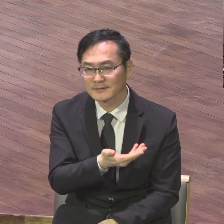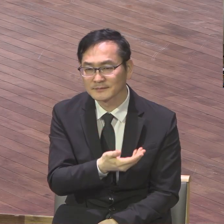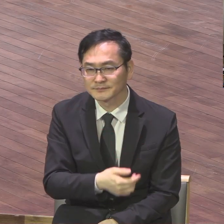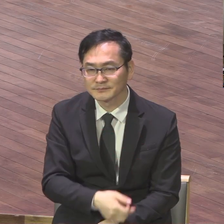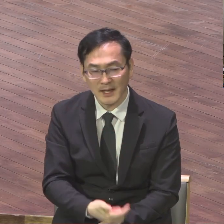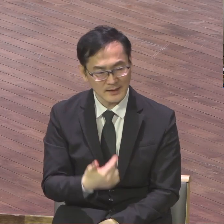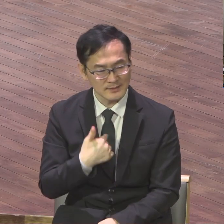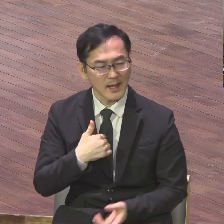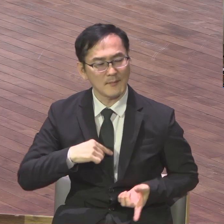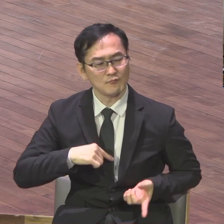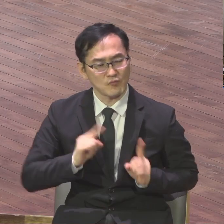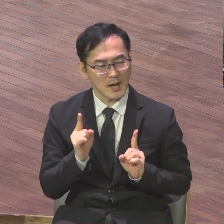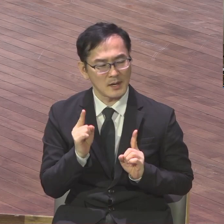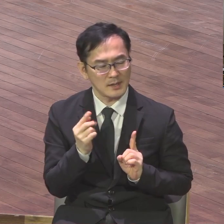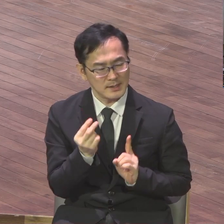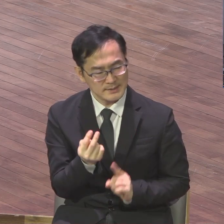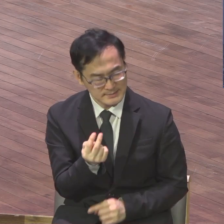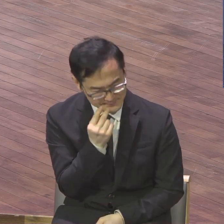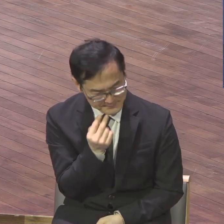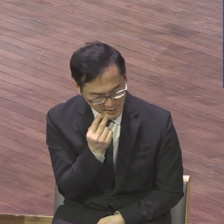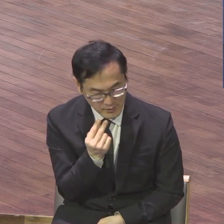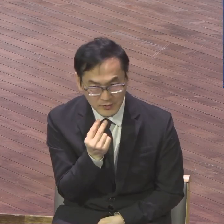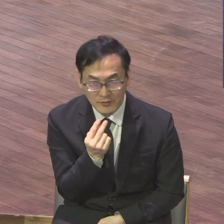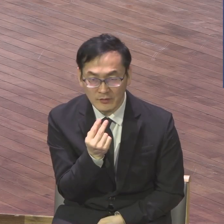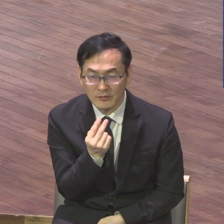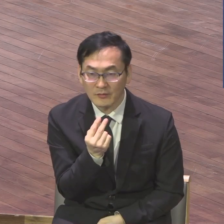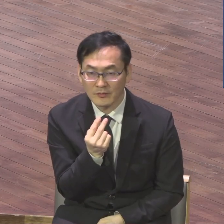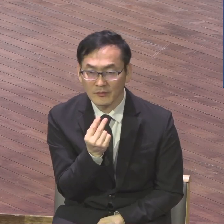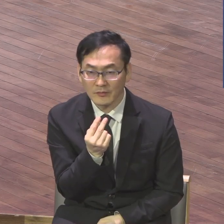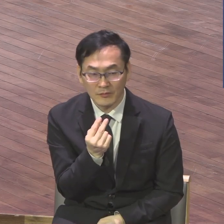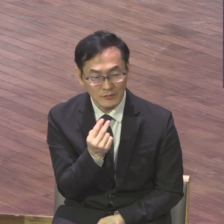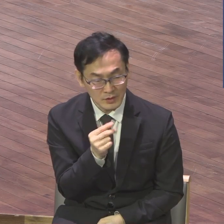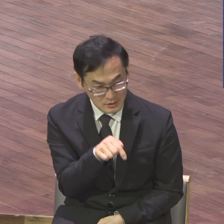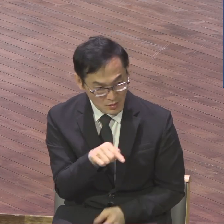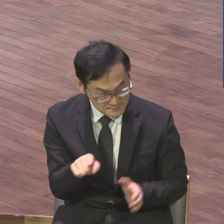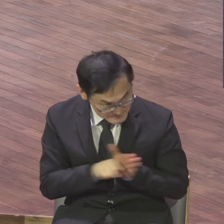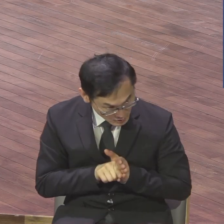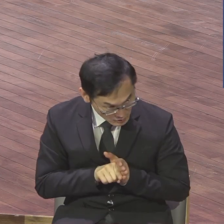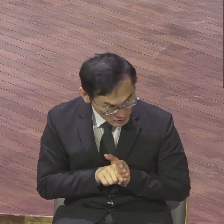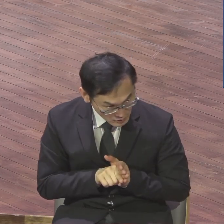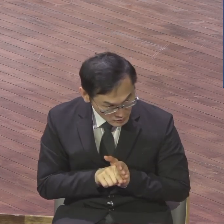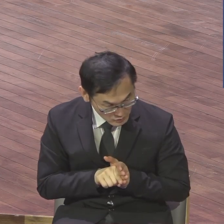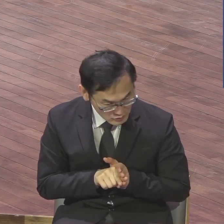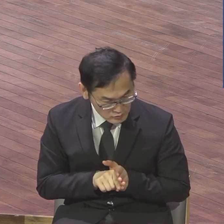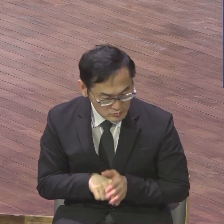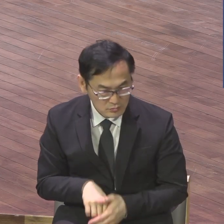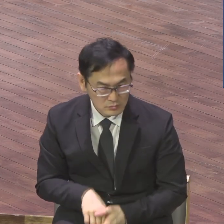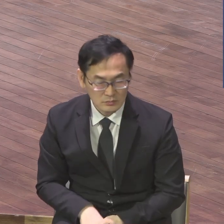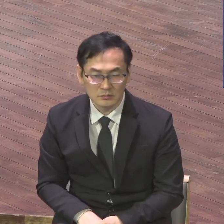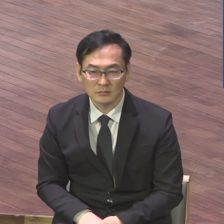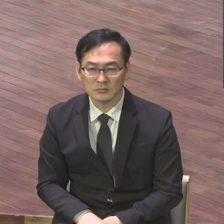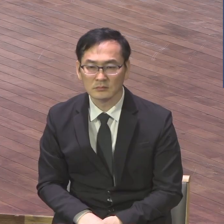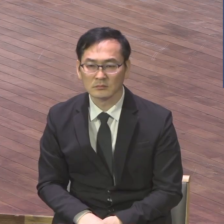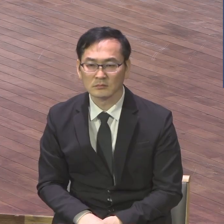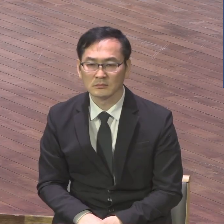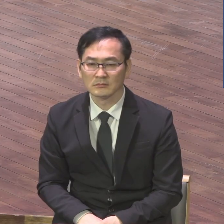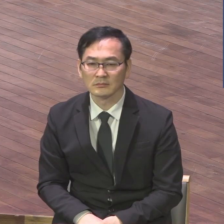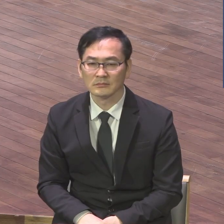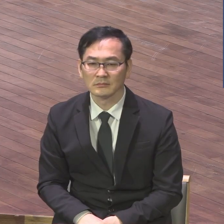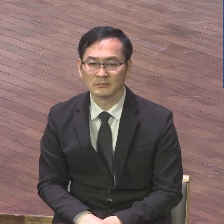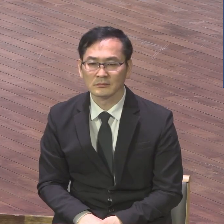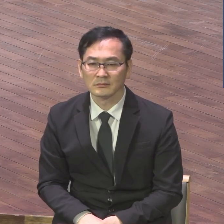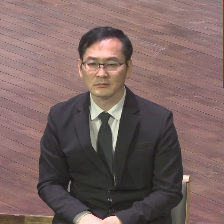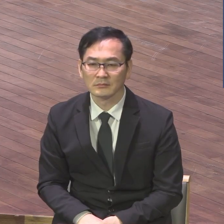나는 부활이요 생명이니 이것을 내가 믿느냐? 이 수준에서